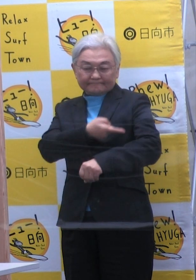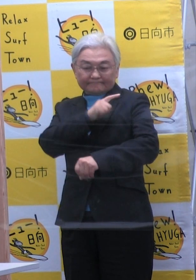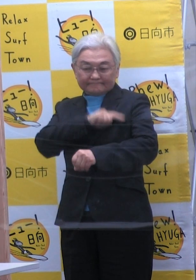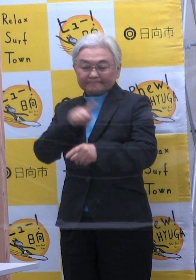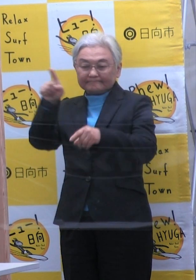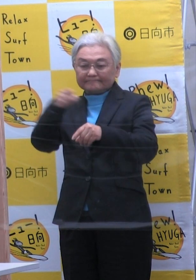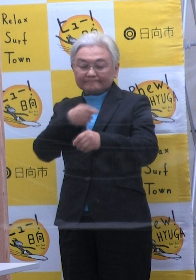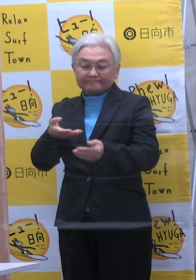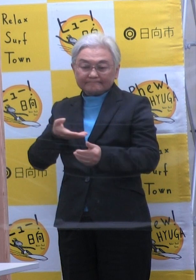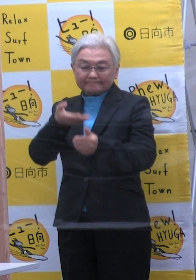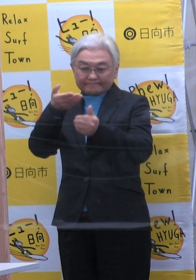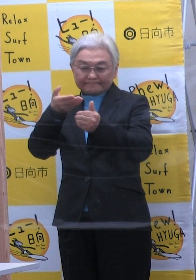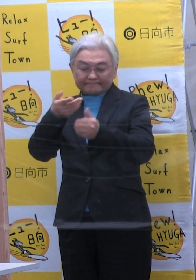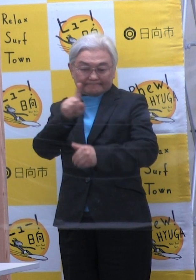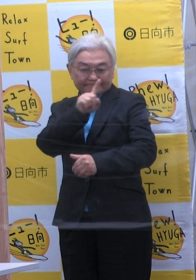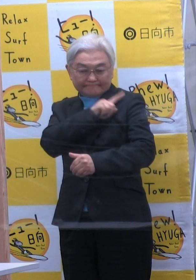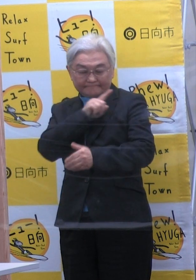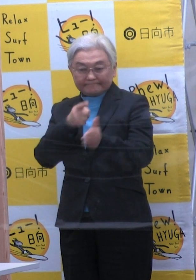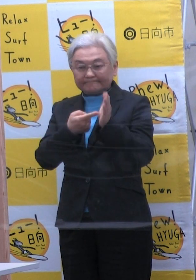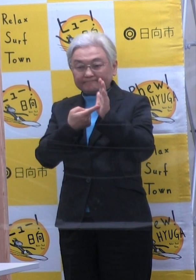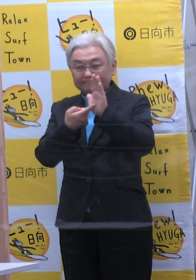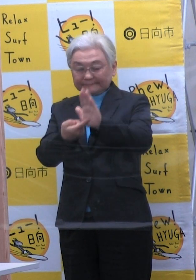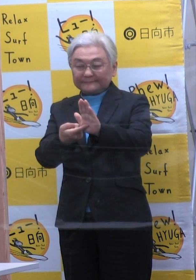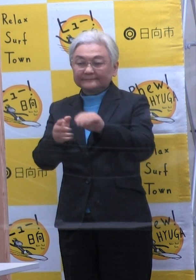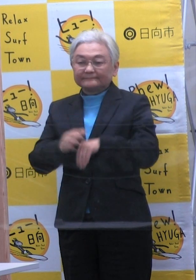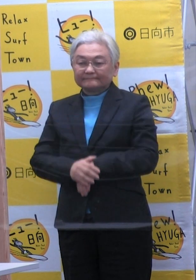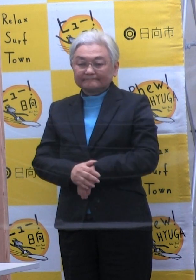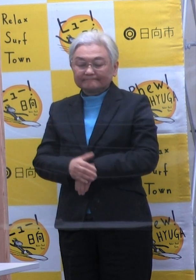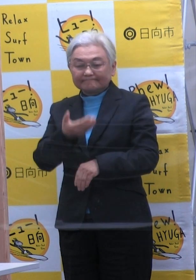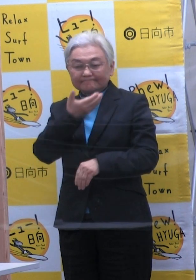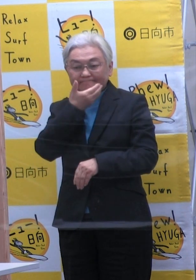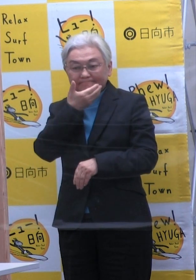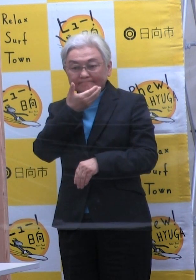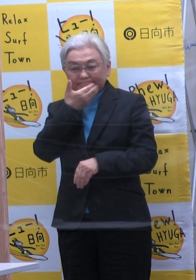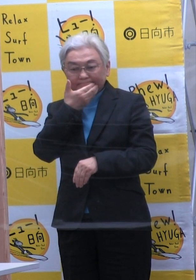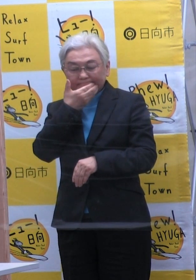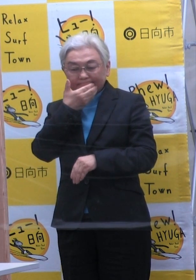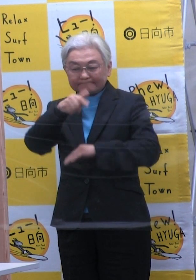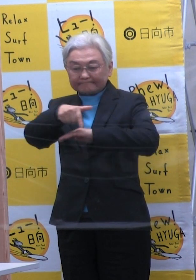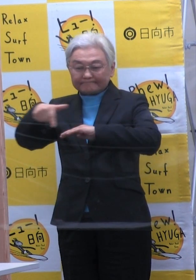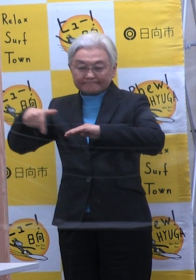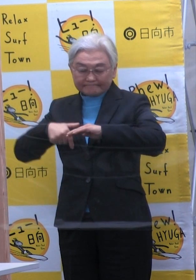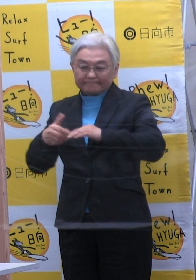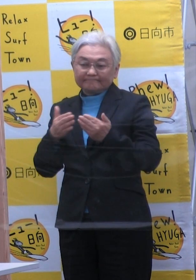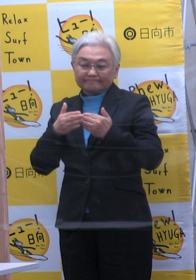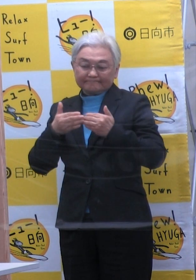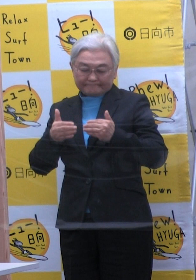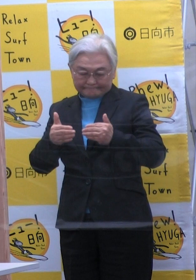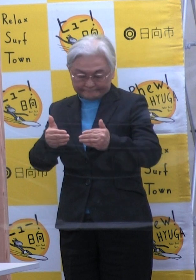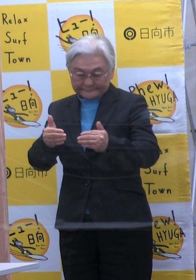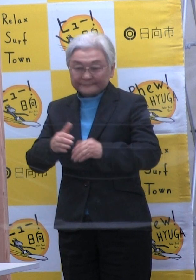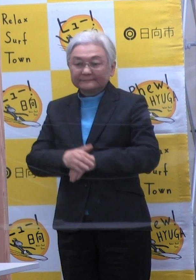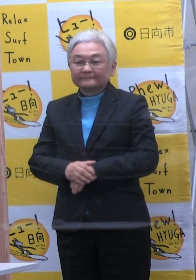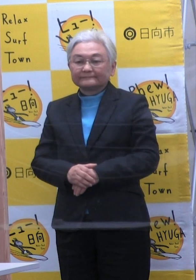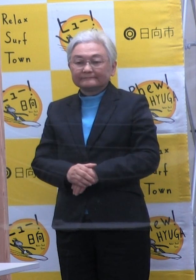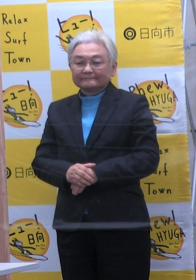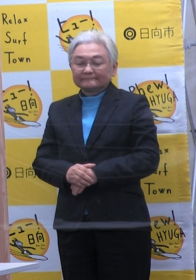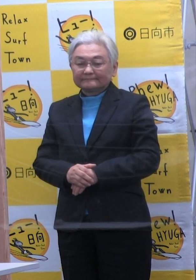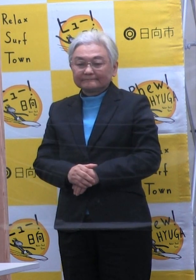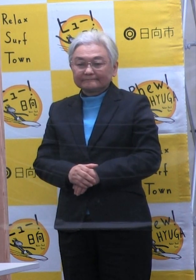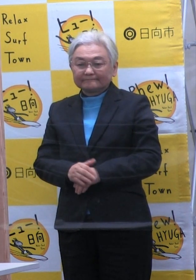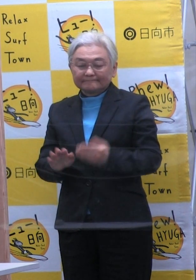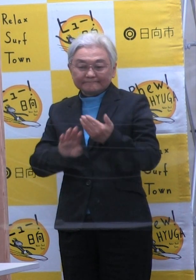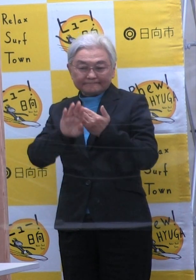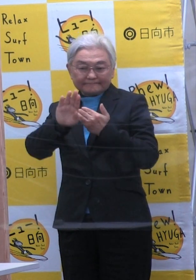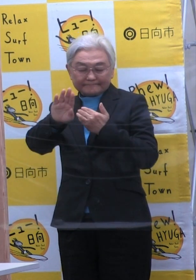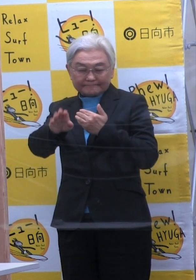り戦略を最優先に掲げて、重点プロジェクトに取り組みます。まず、未来